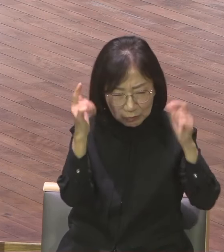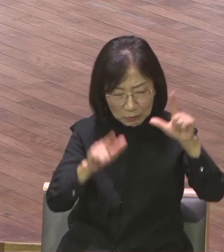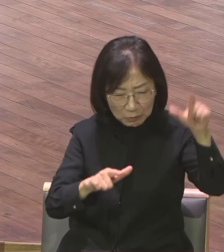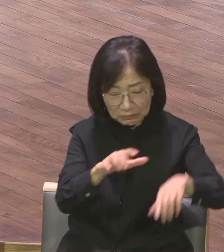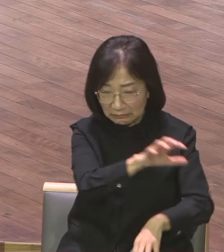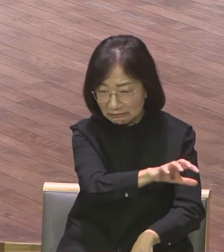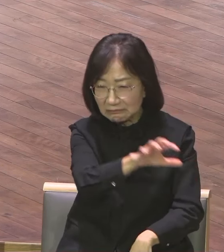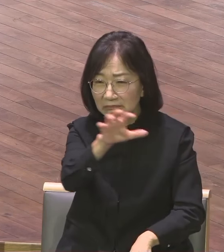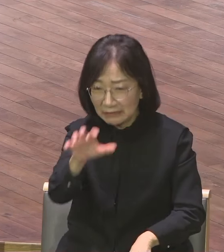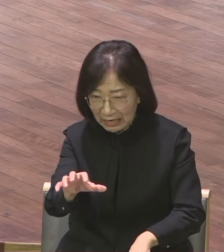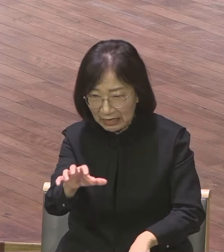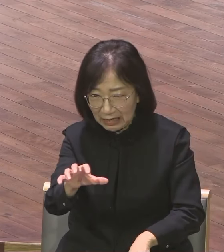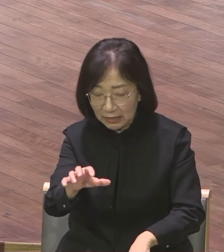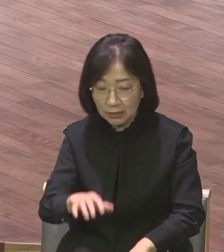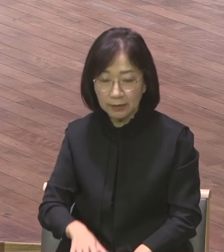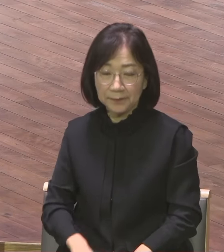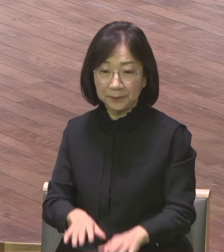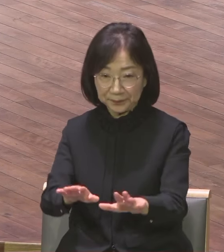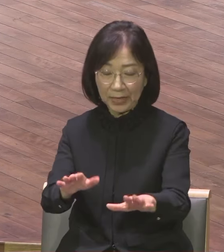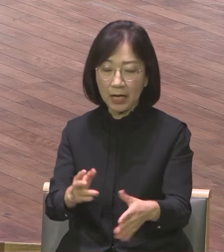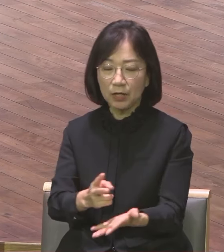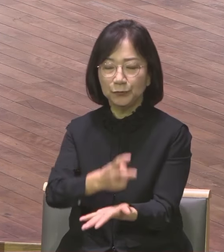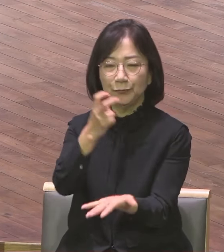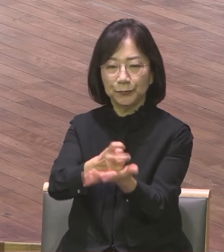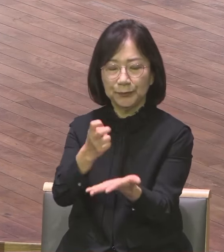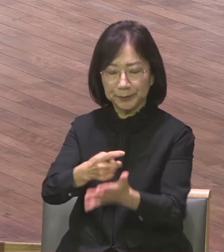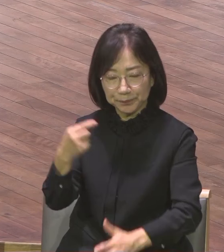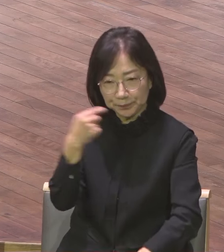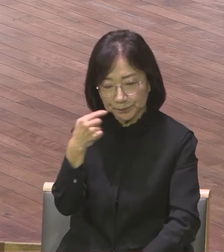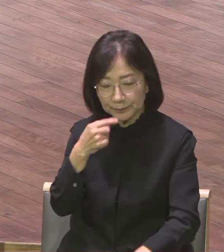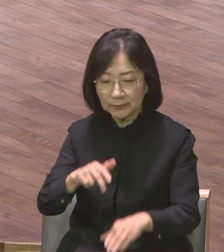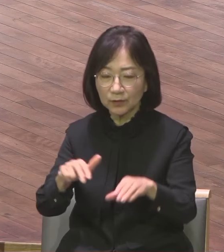종교 생활하는 사람들을 보면요, 그 불신자들,